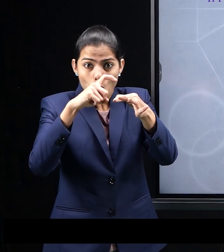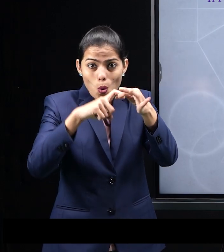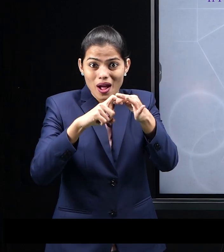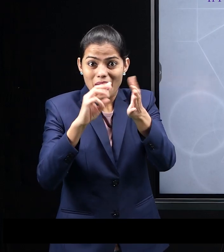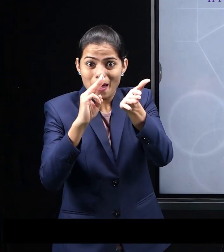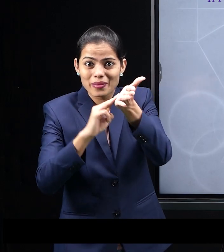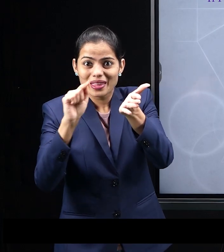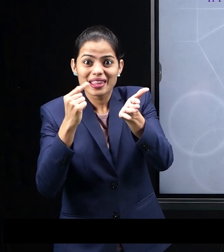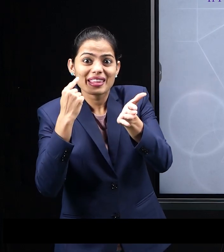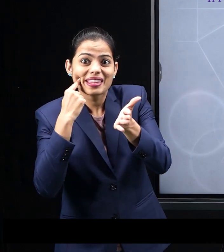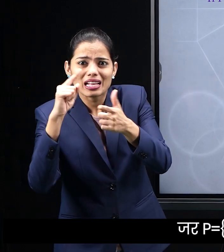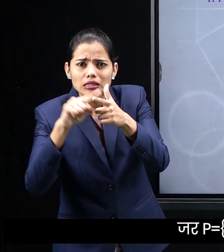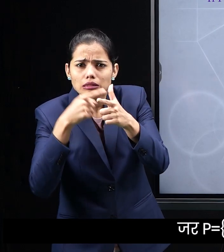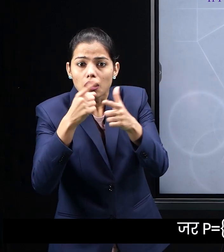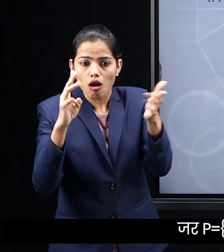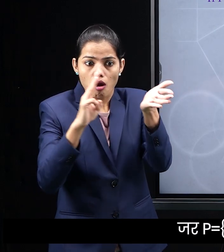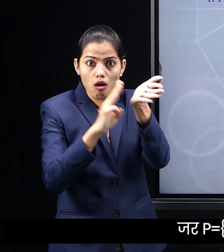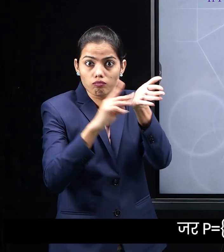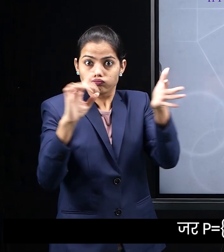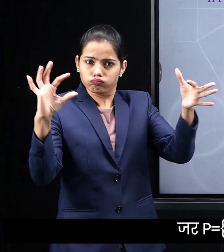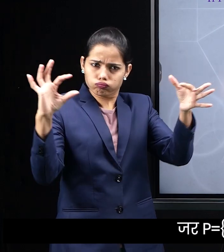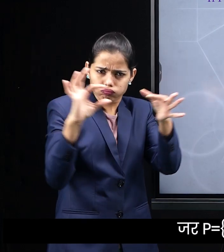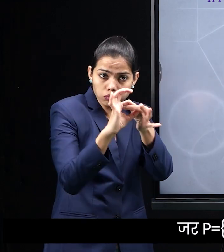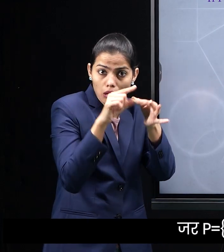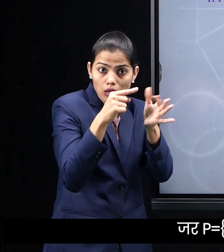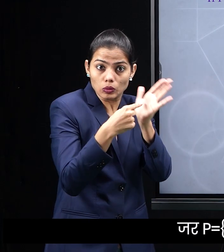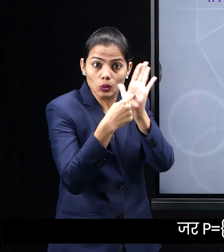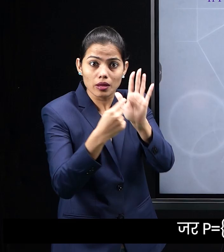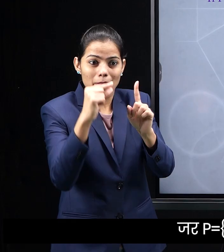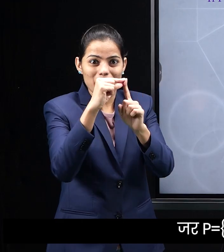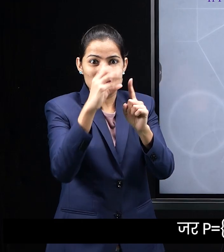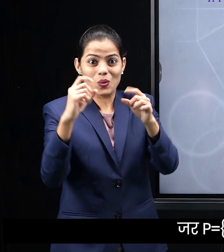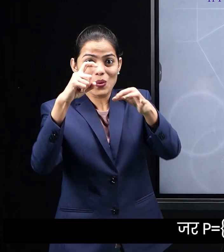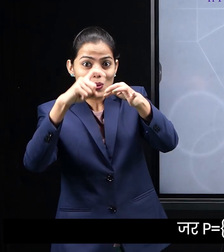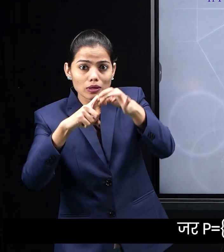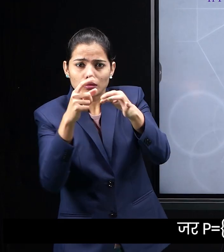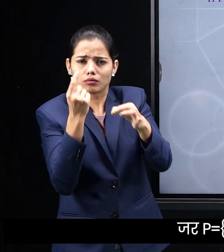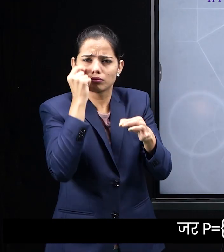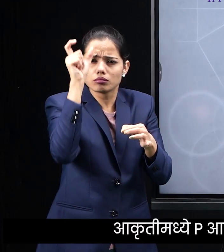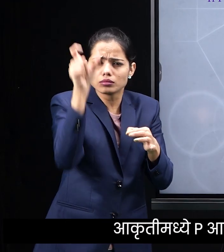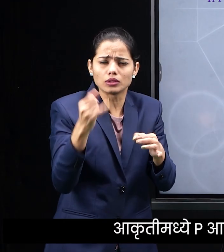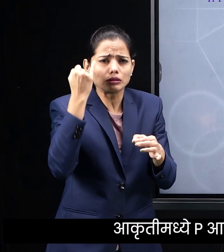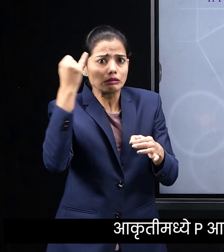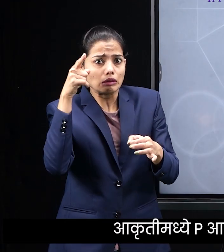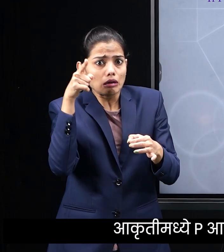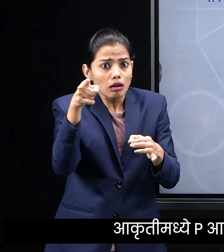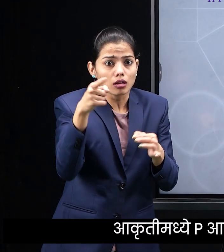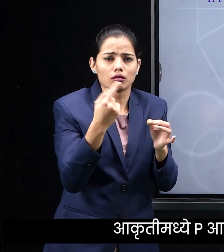4, 5, 6. उदाहरण, जर P is equals to P, N आणि Q is equals to M, I, J तर वेन आकृतीमध्ये